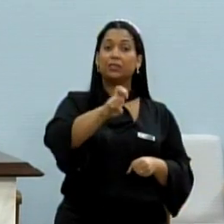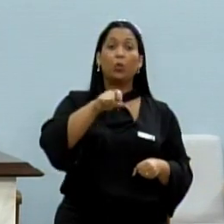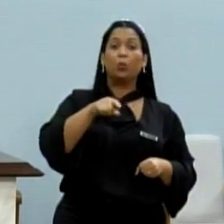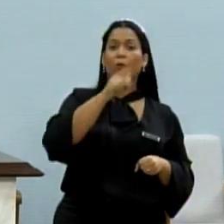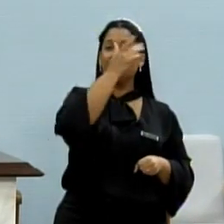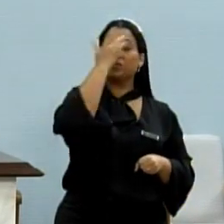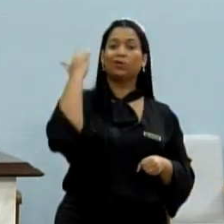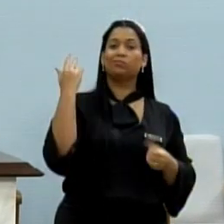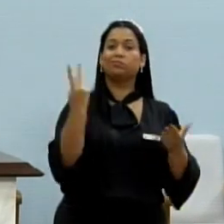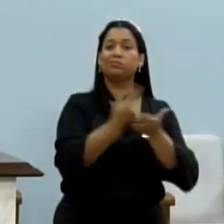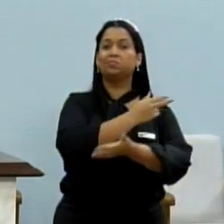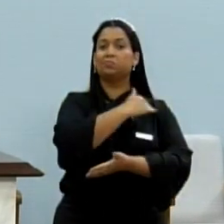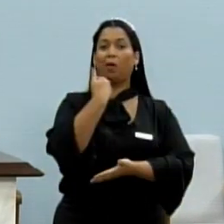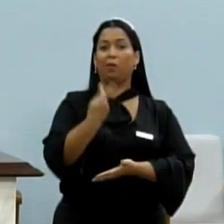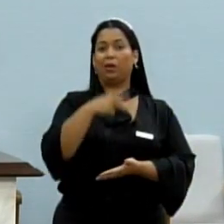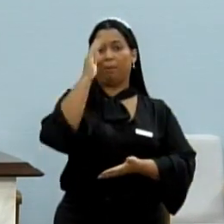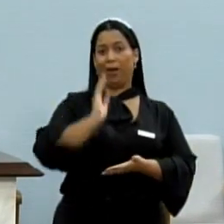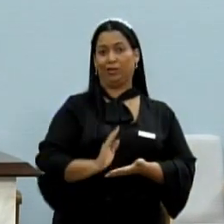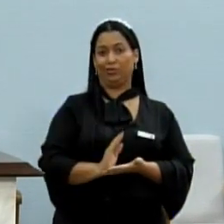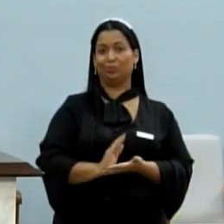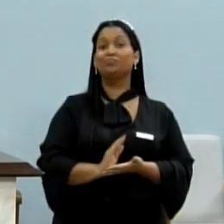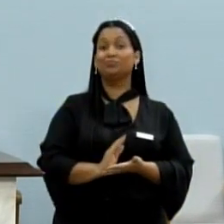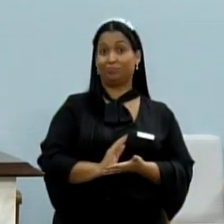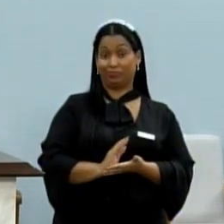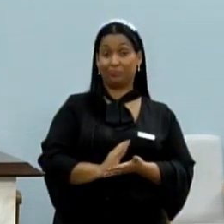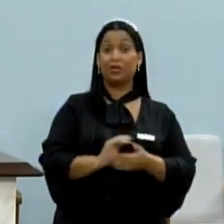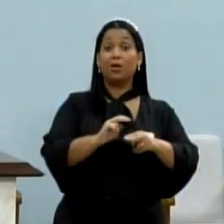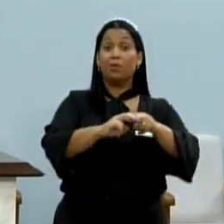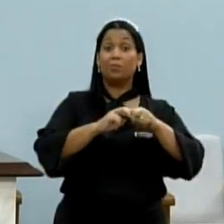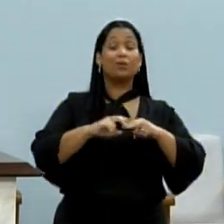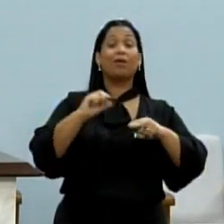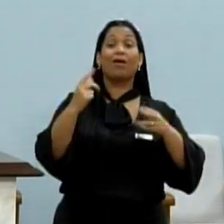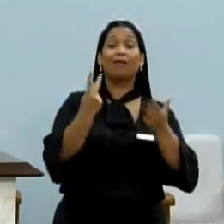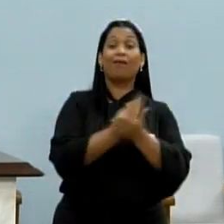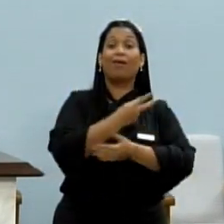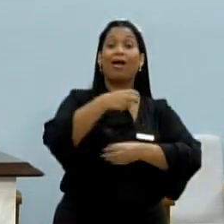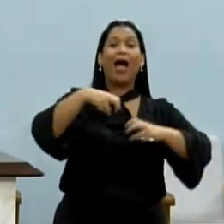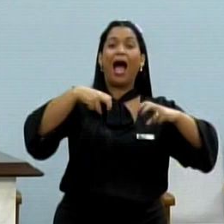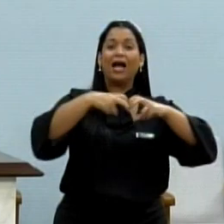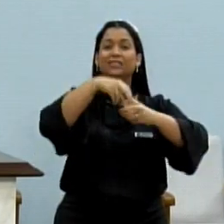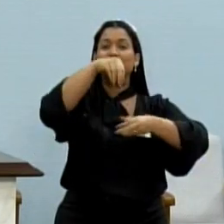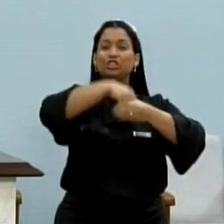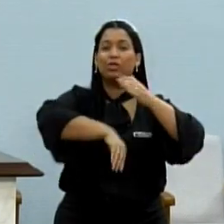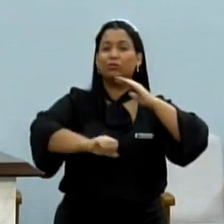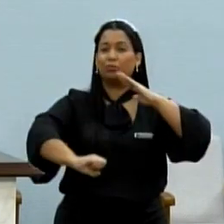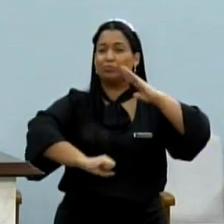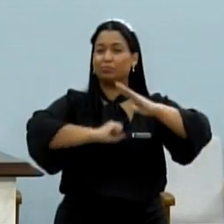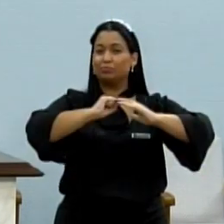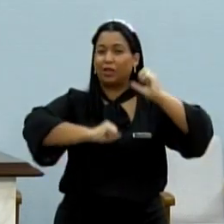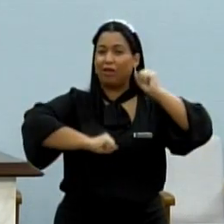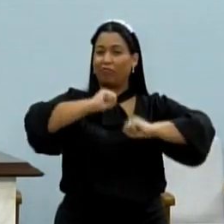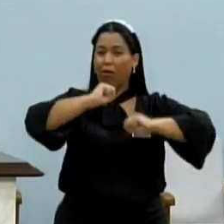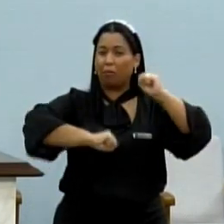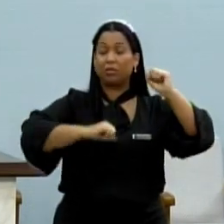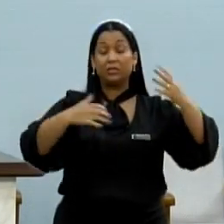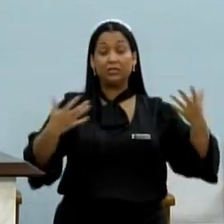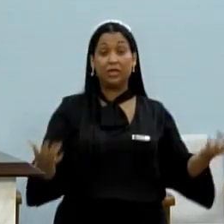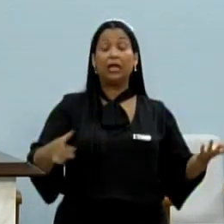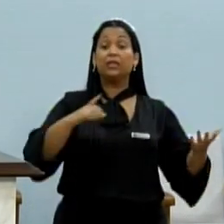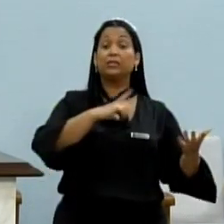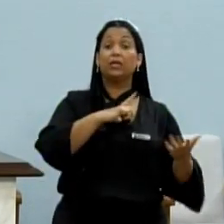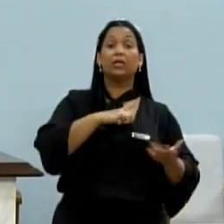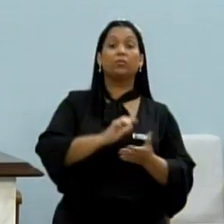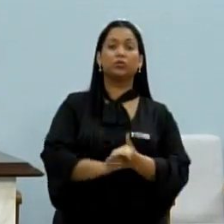sua vida aqui no Brasil em decorrência de acidentes do trabalho. Nós temos uma ferramenta, o Smart